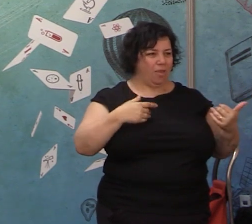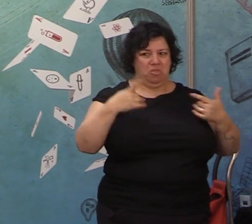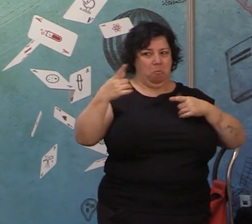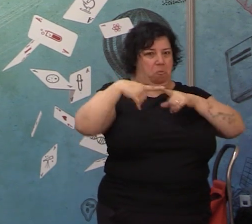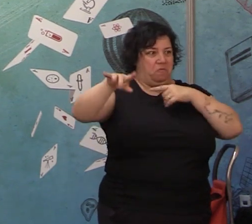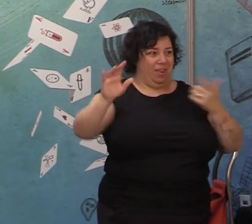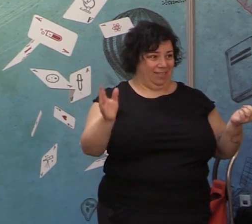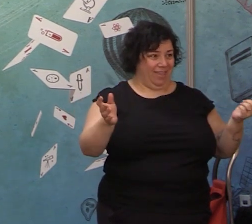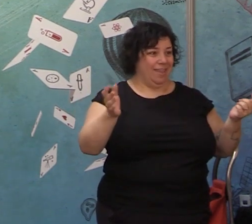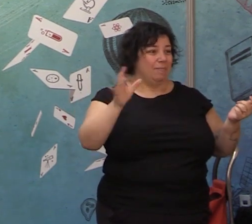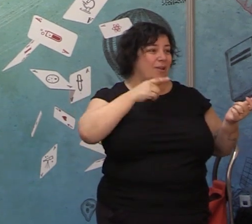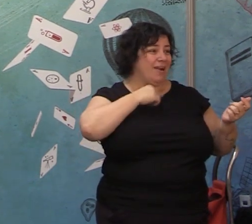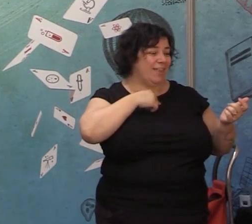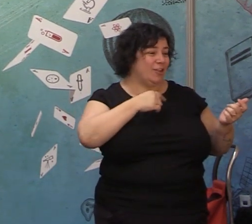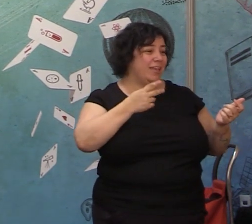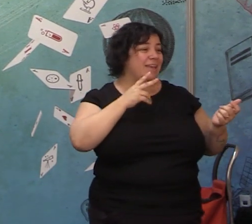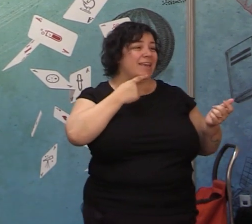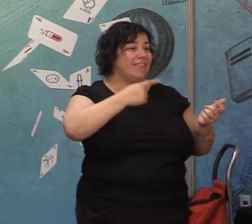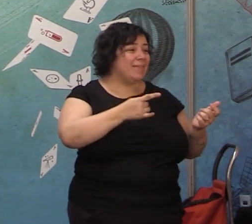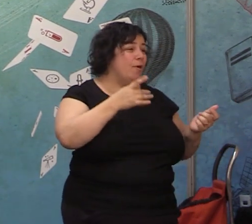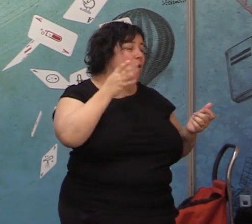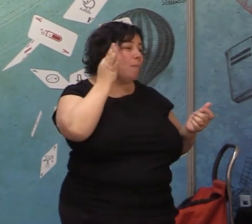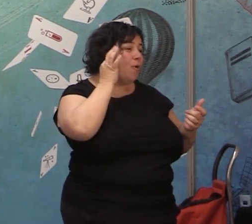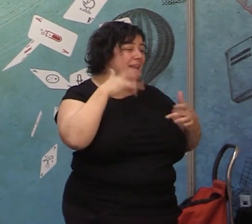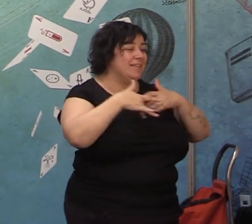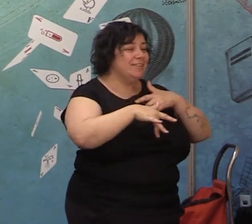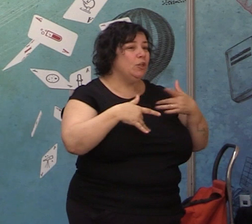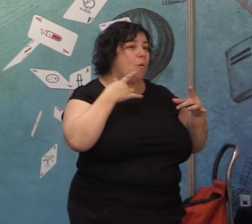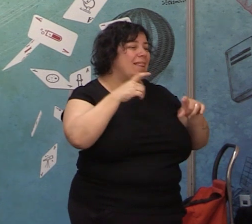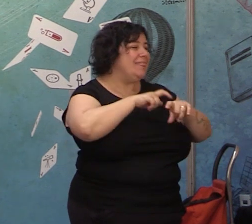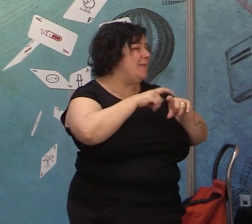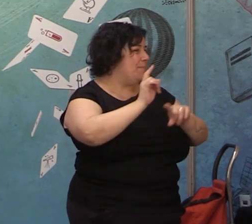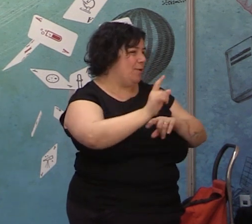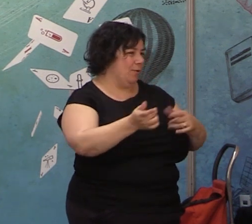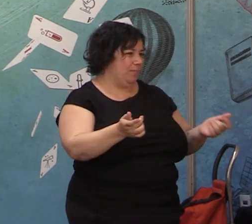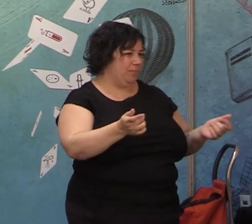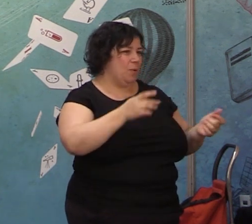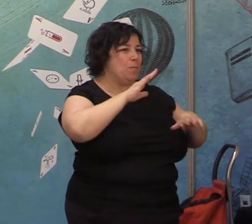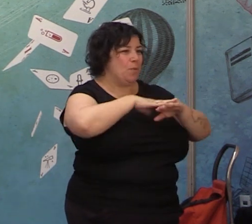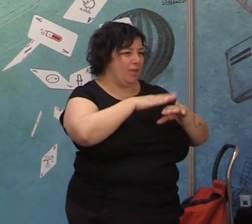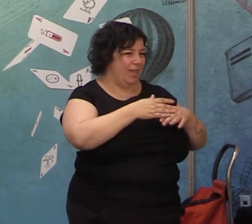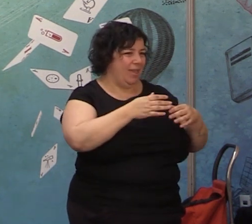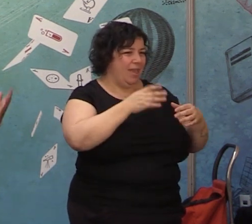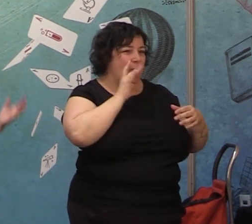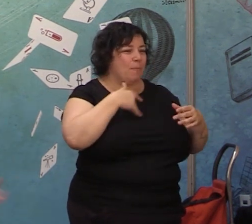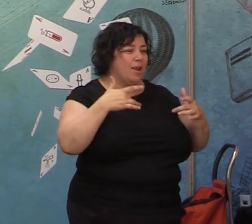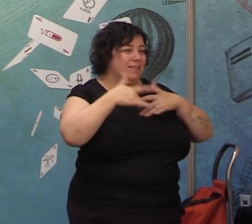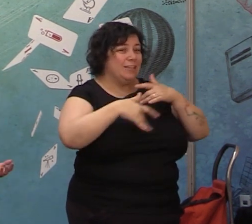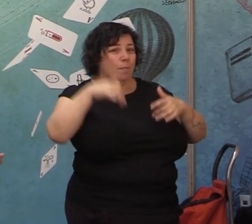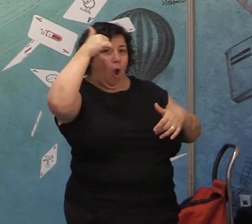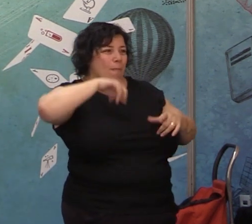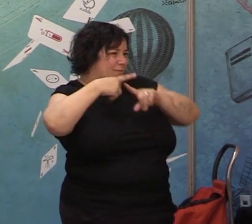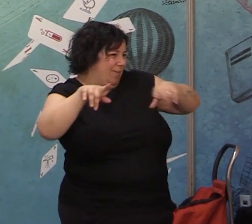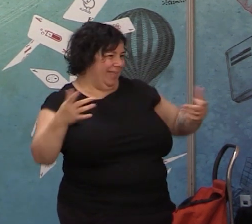curiosamente, graciosamente, le llamamos que las mujeres tienen síntomas atípicos. ¿Por qué son atípicos? Porque no tienen los síntomas de los